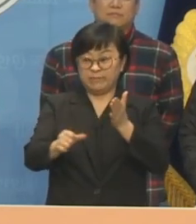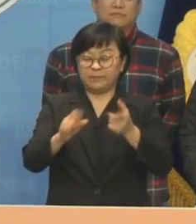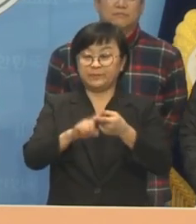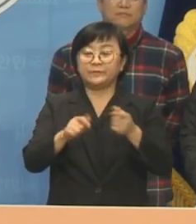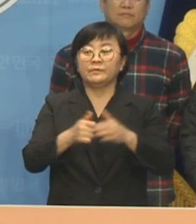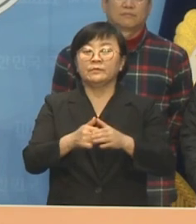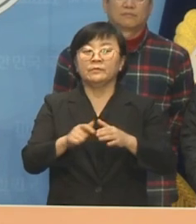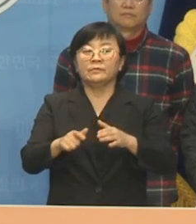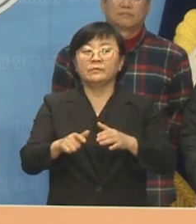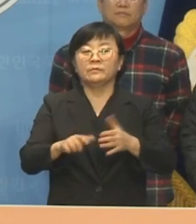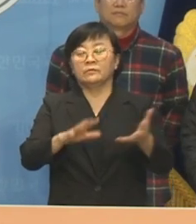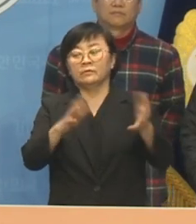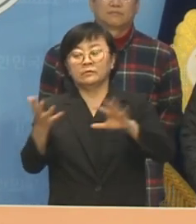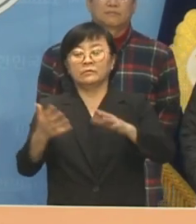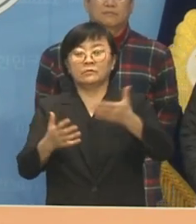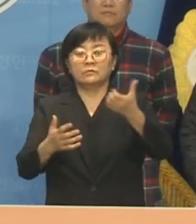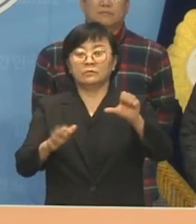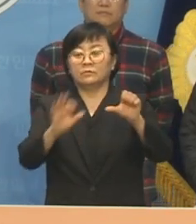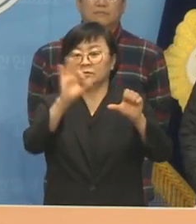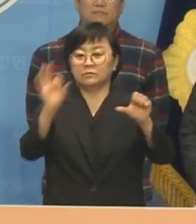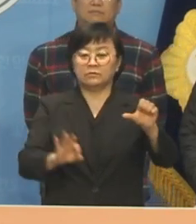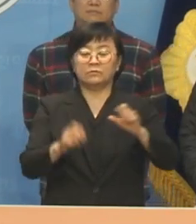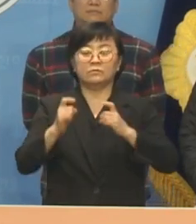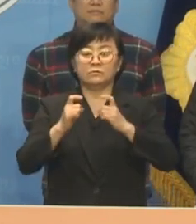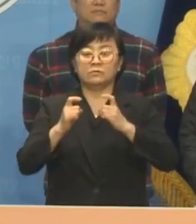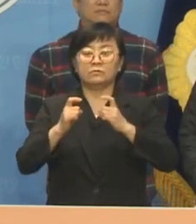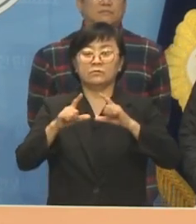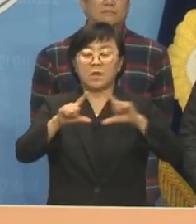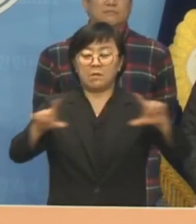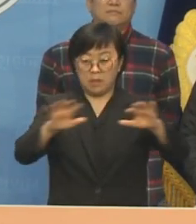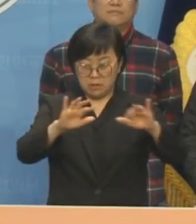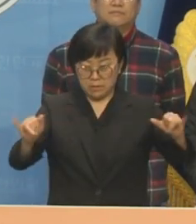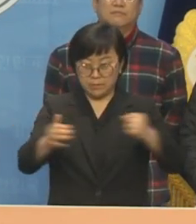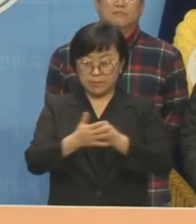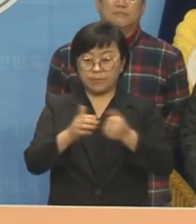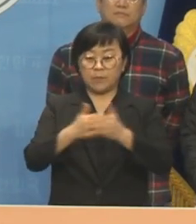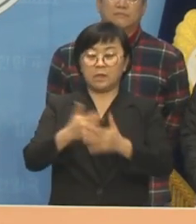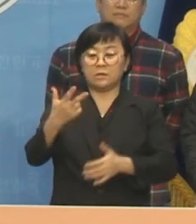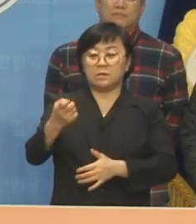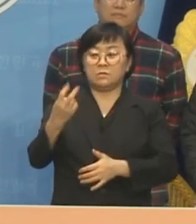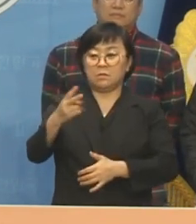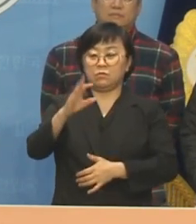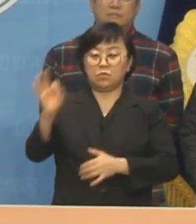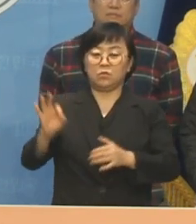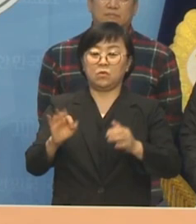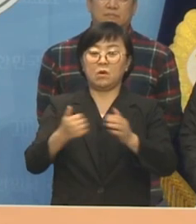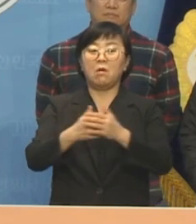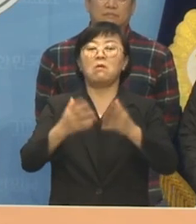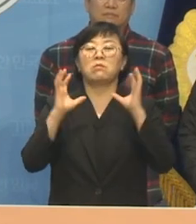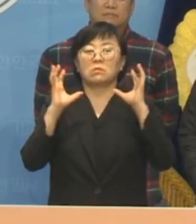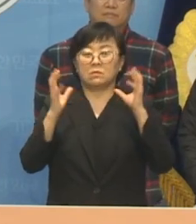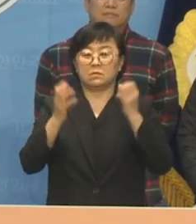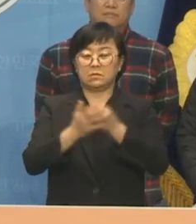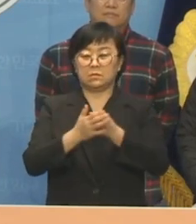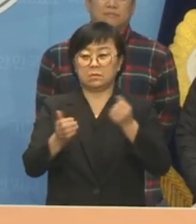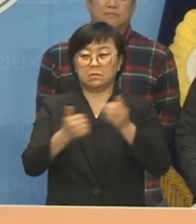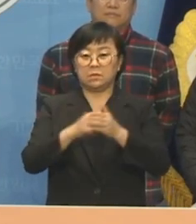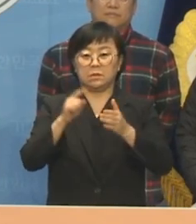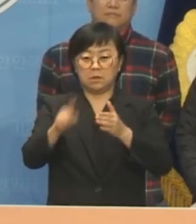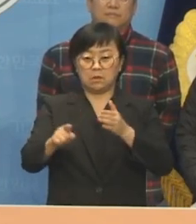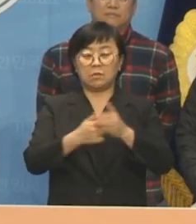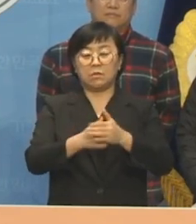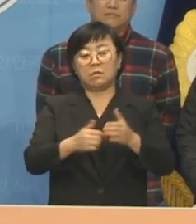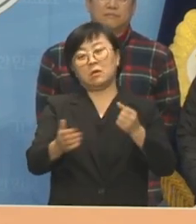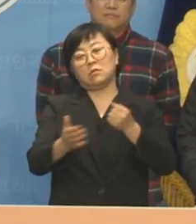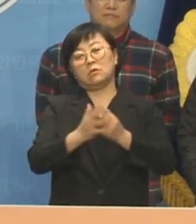인한 사상자 95%가 민간인이며 이 중에서 71%가 어린이입니다. 이 같은 비인도성